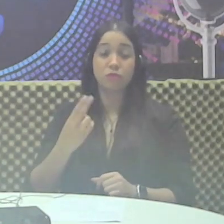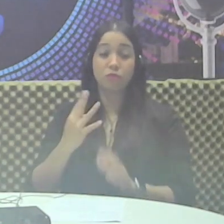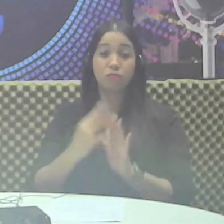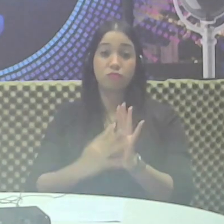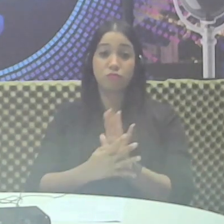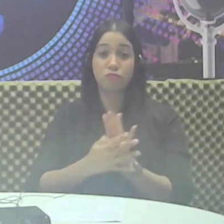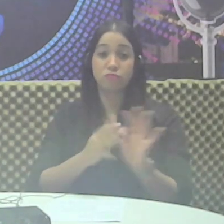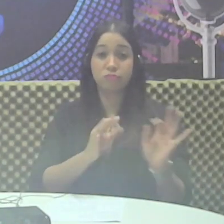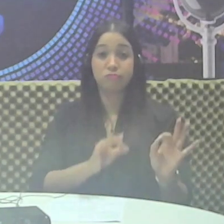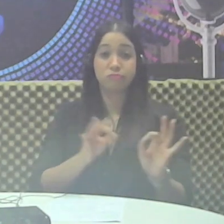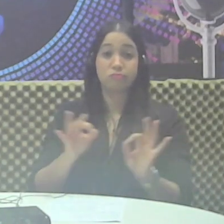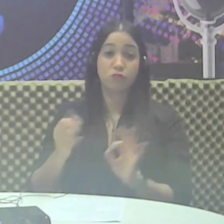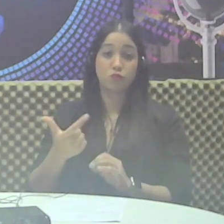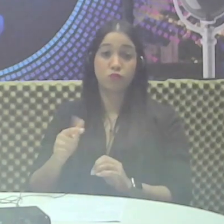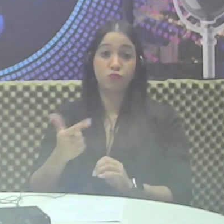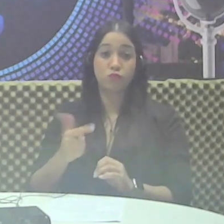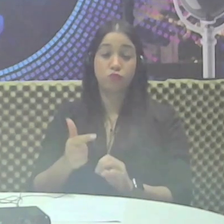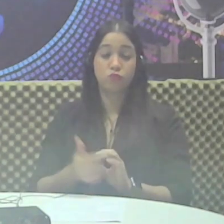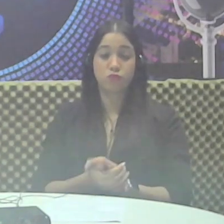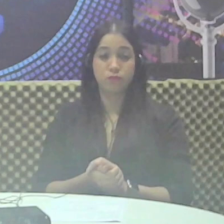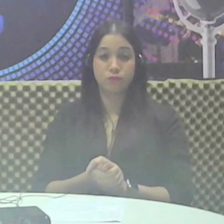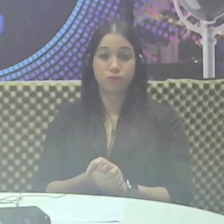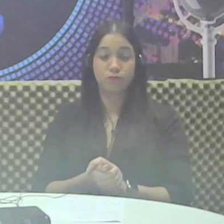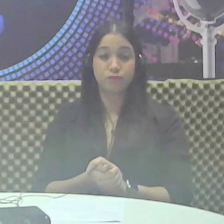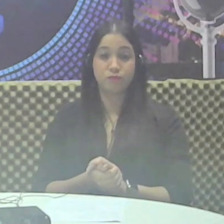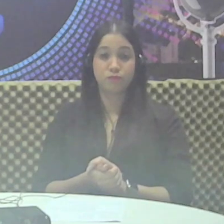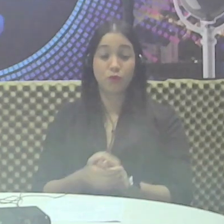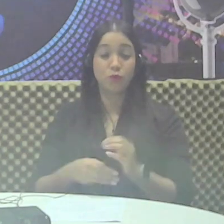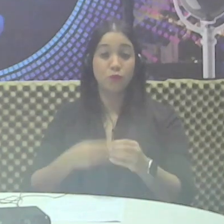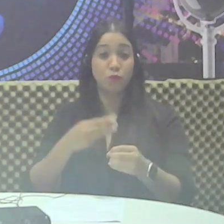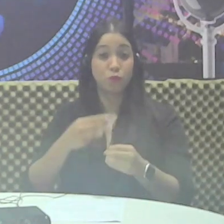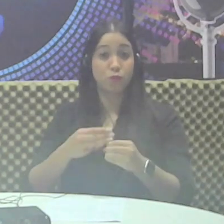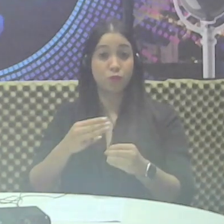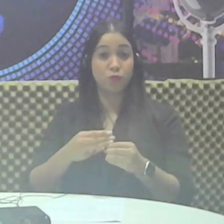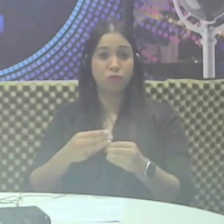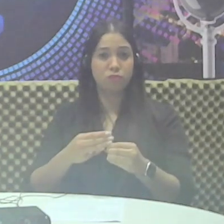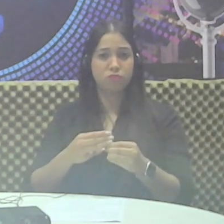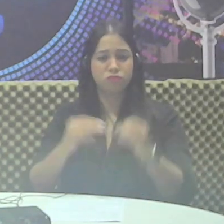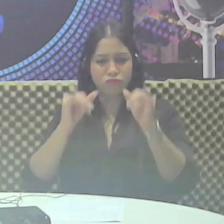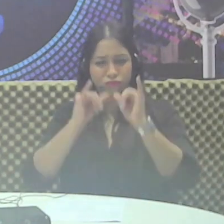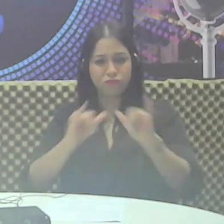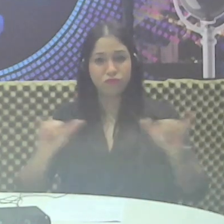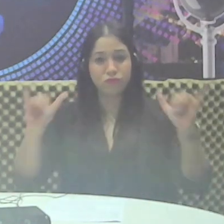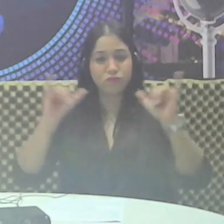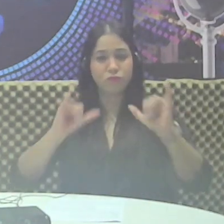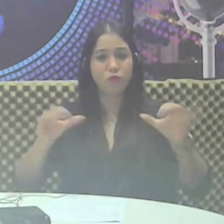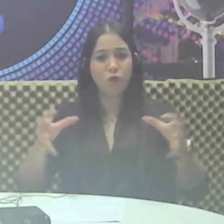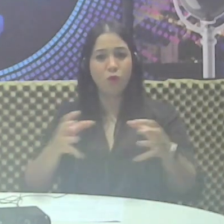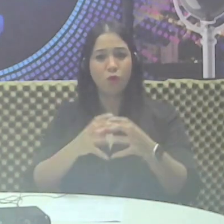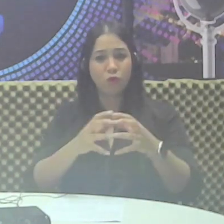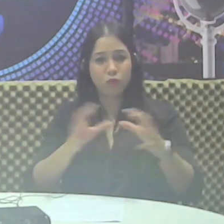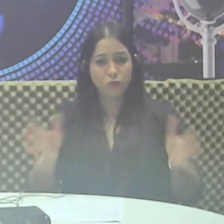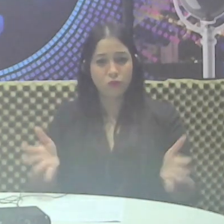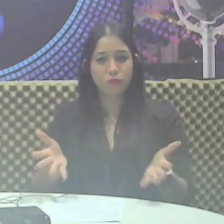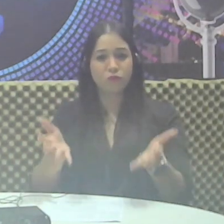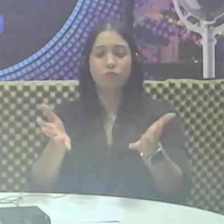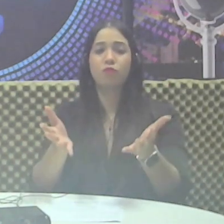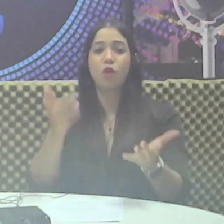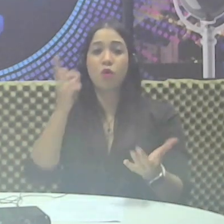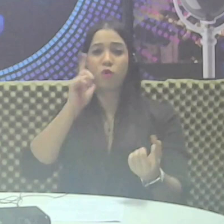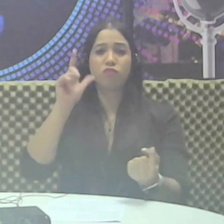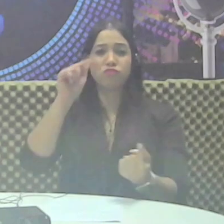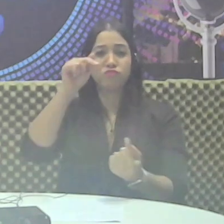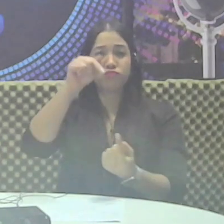da vacina contra a Covid em dia. O município está mobilizando toda a sua equipe de imunização para alcançar